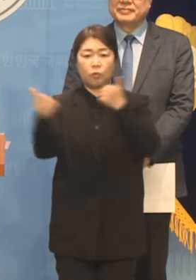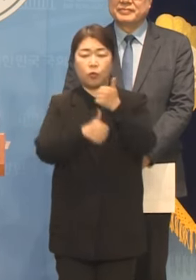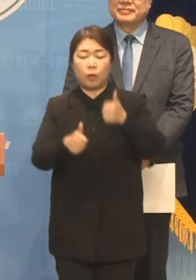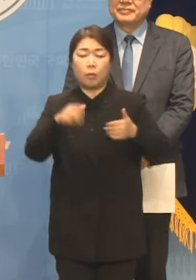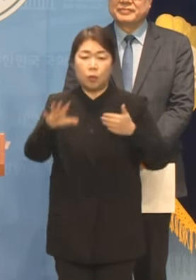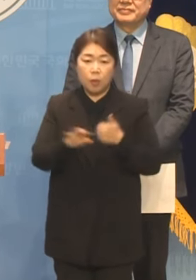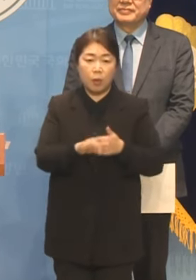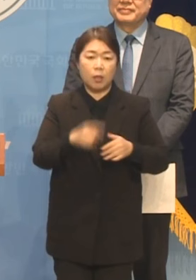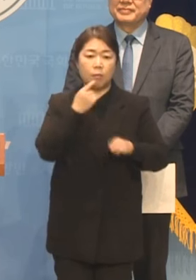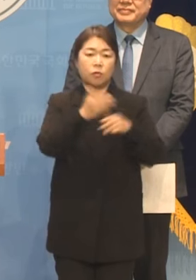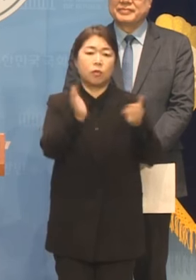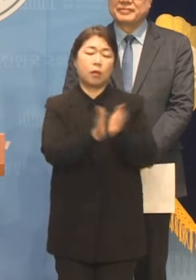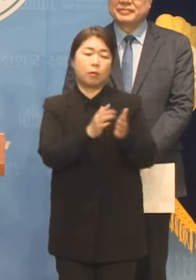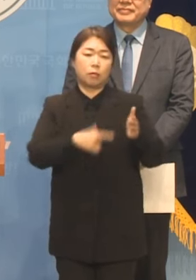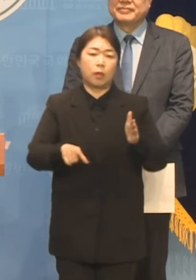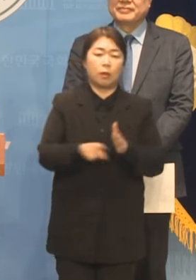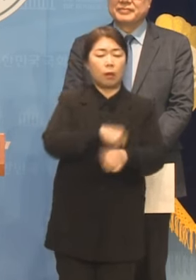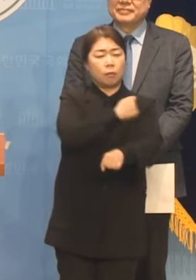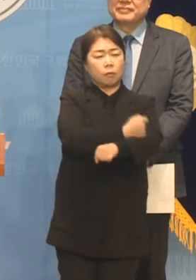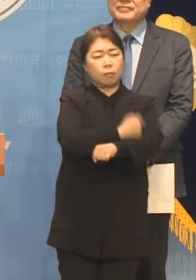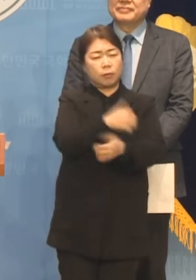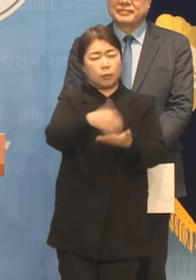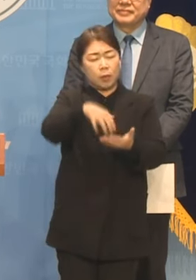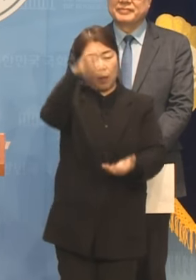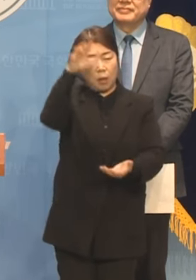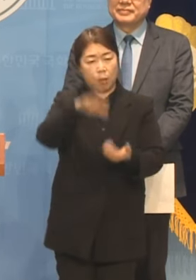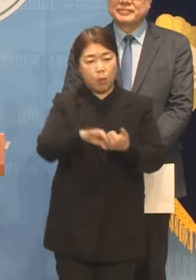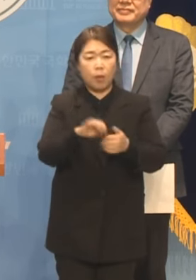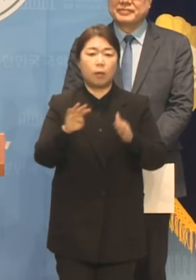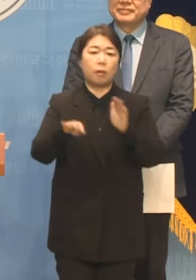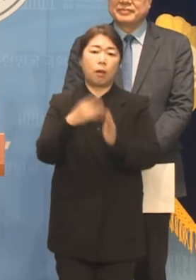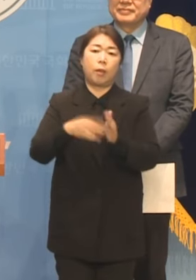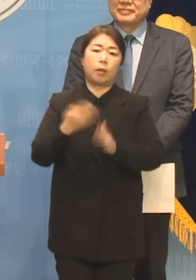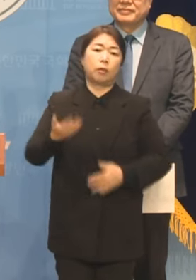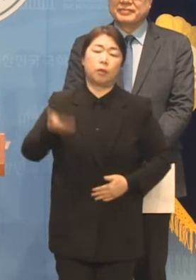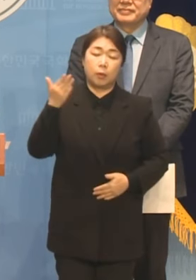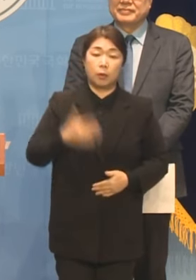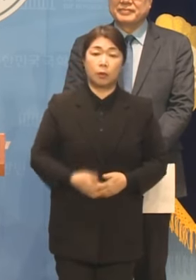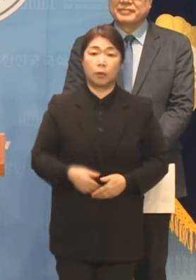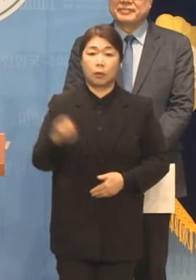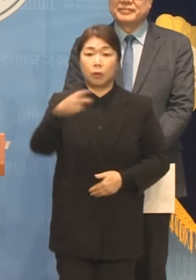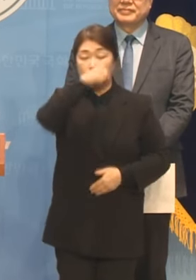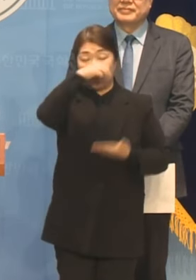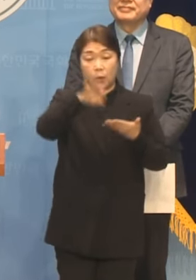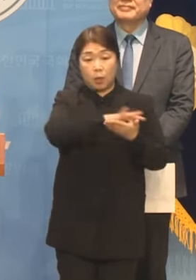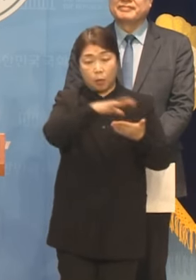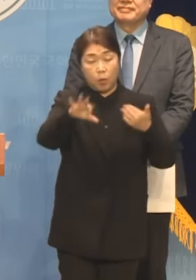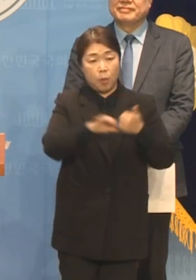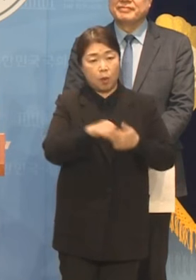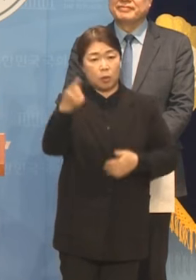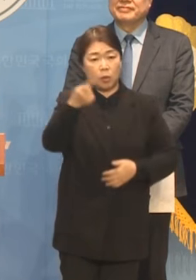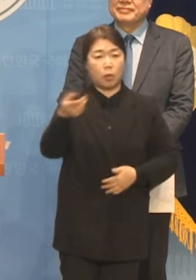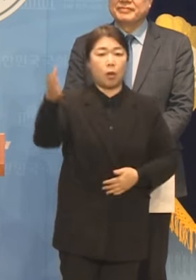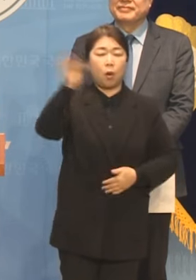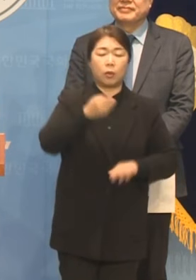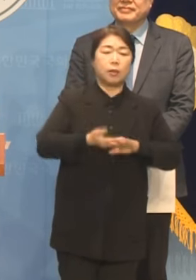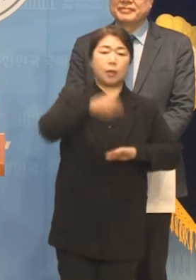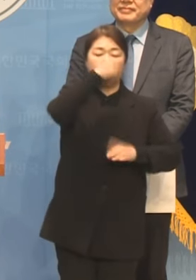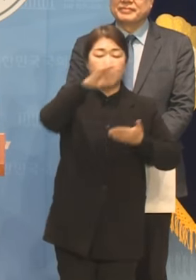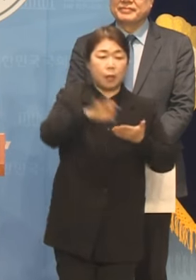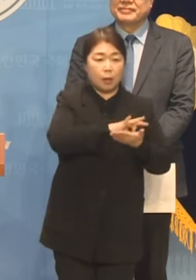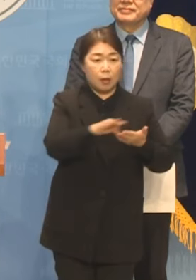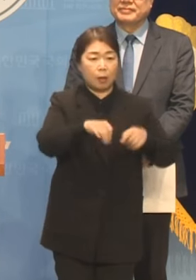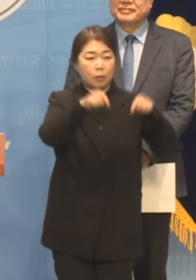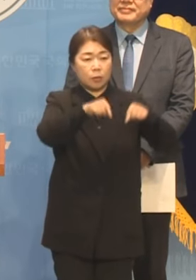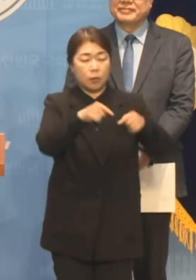국직 한 정책 현만 400여 건에 이루고 예산으로 따지면 수천억이 넘는 예산 정책 협의를